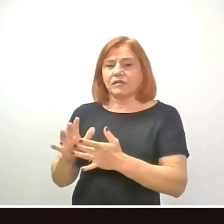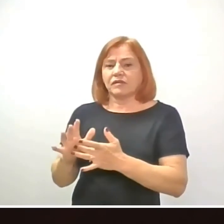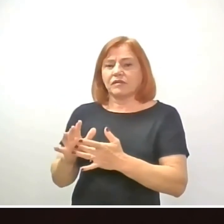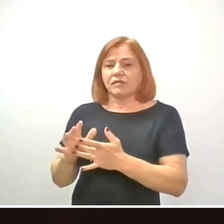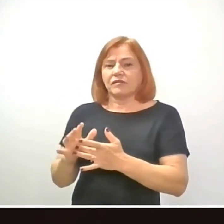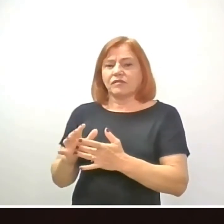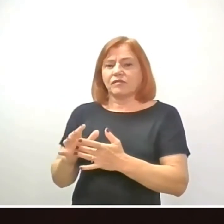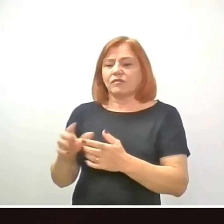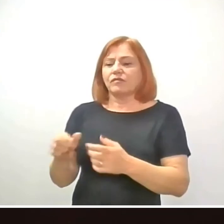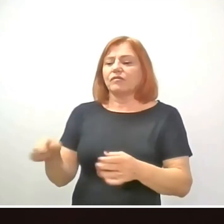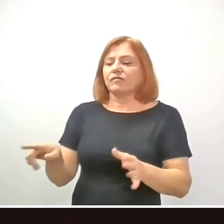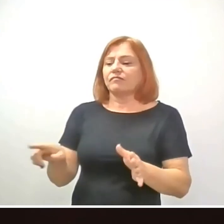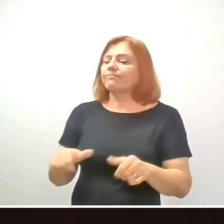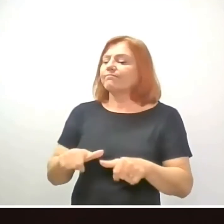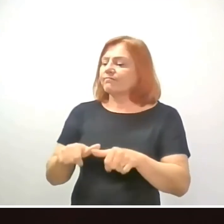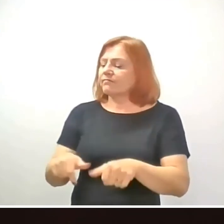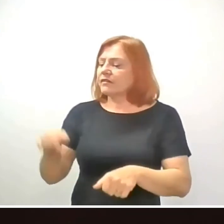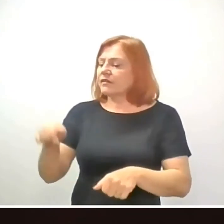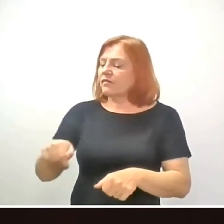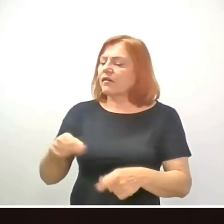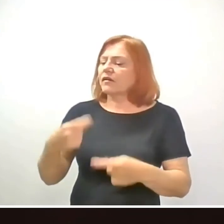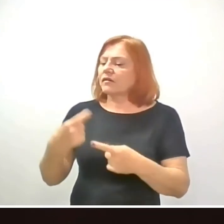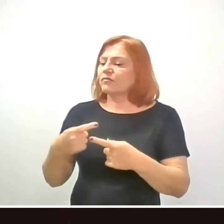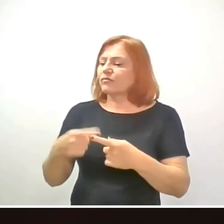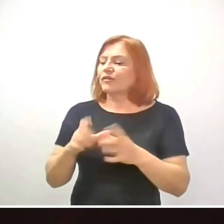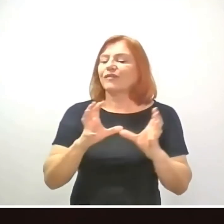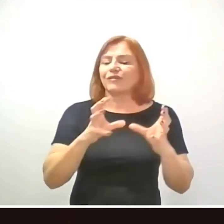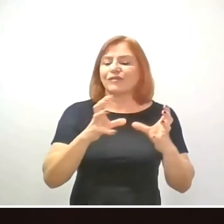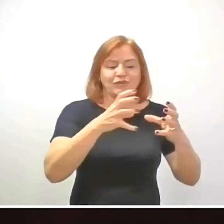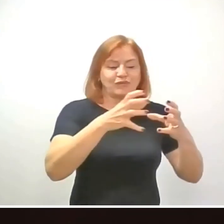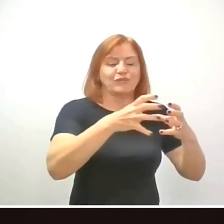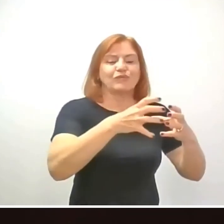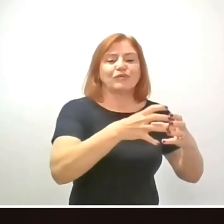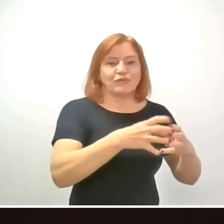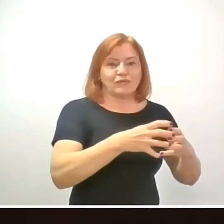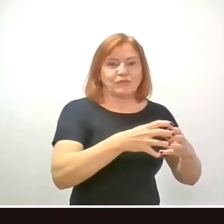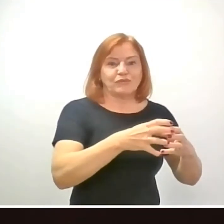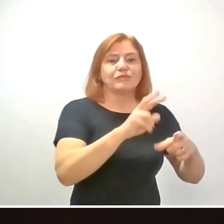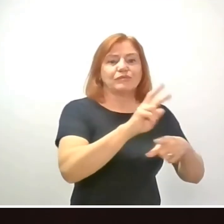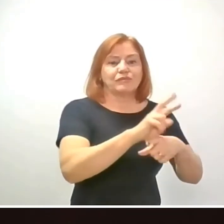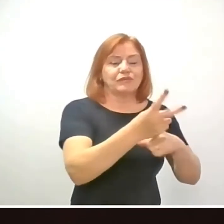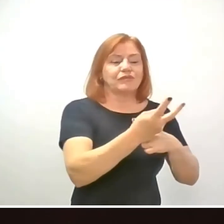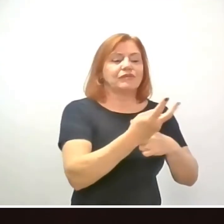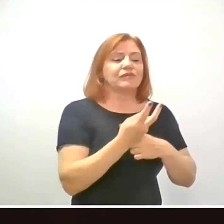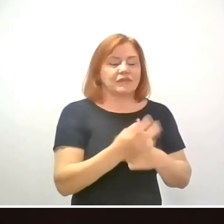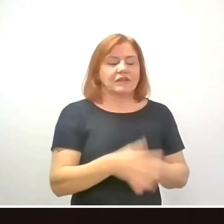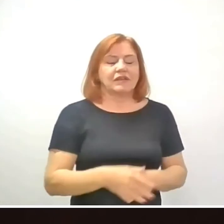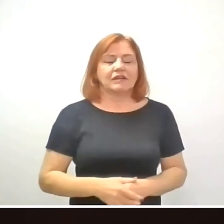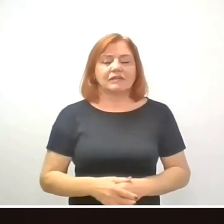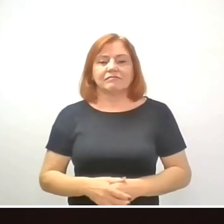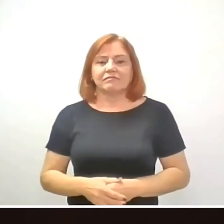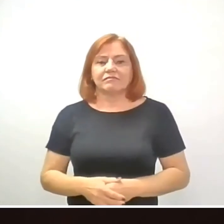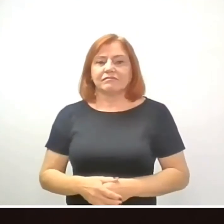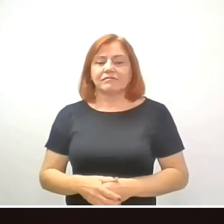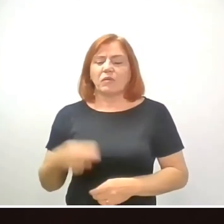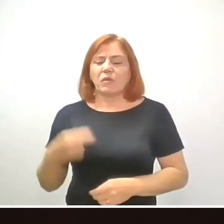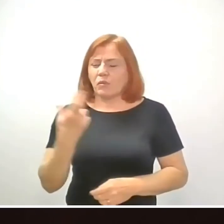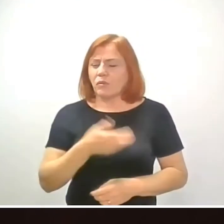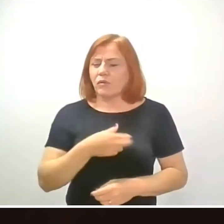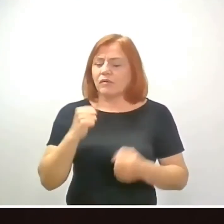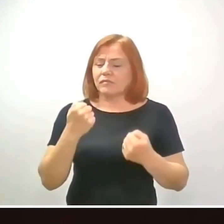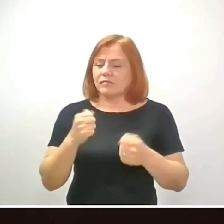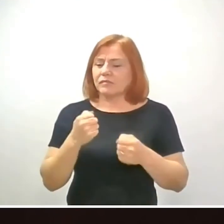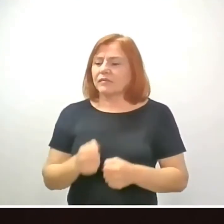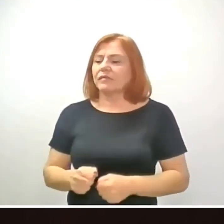Deus quer nos entregar pessoas para apacentarmos. Você, em vez de você só dar doutrina,